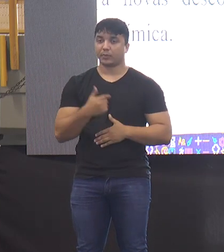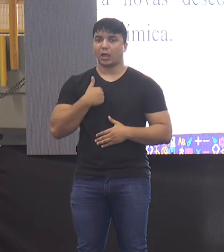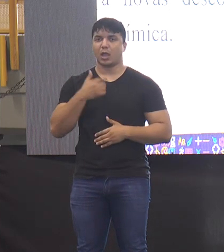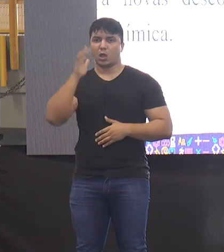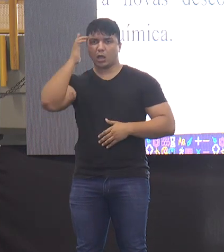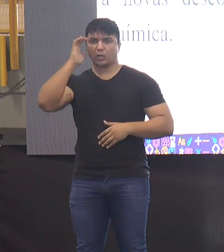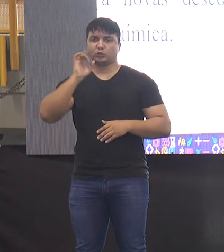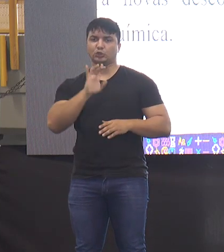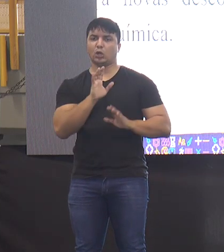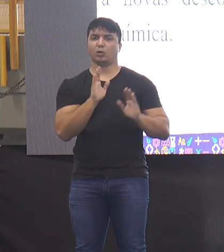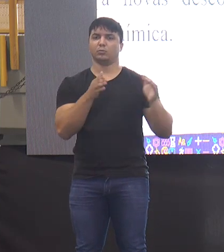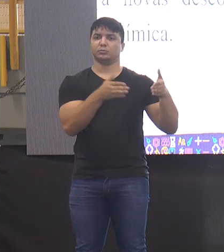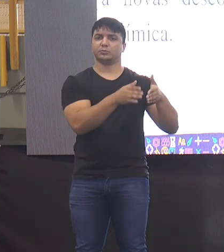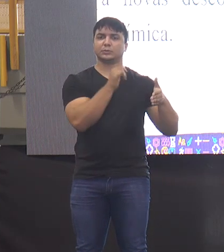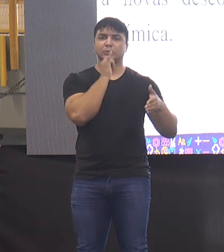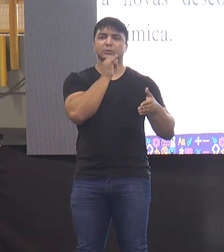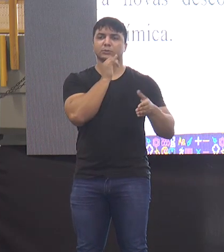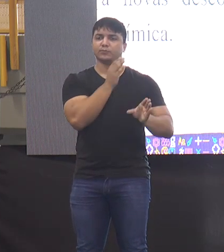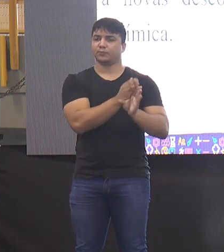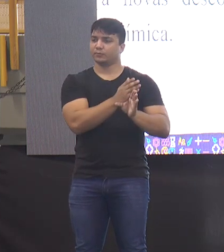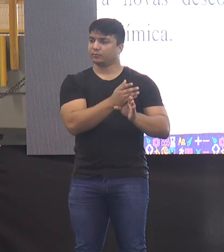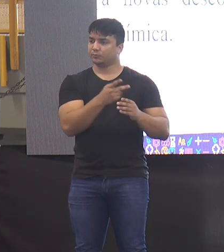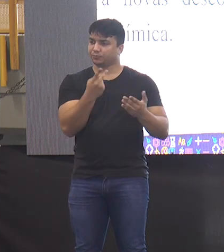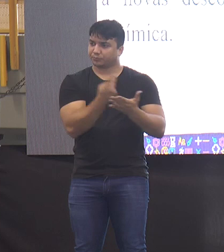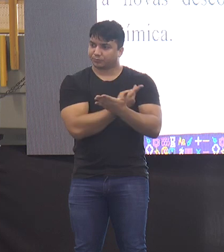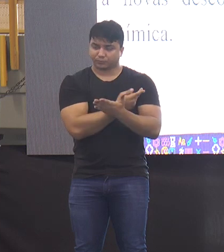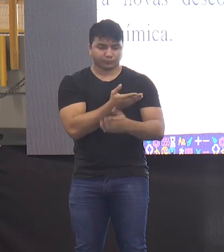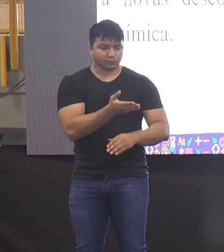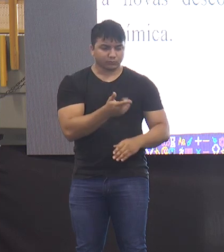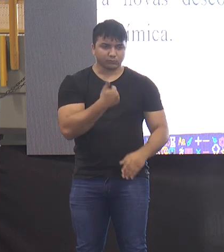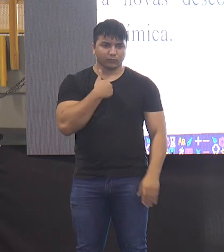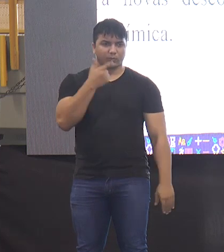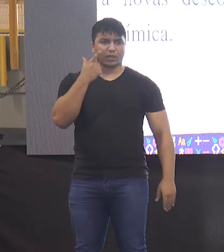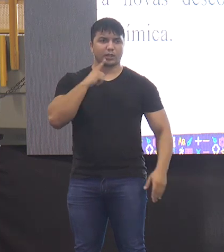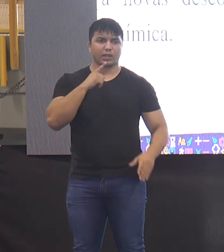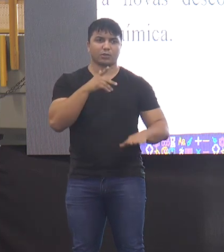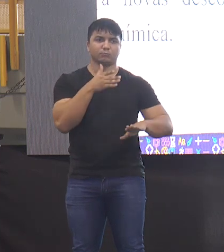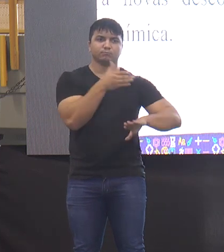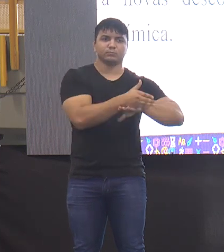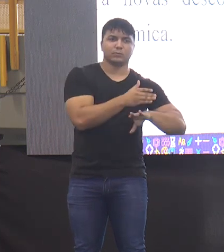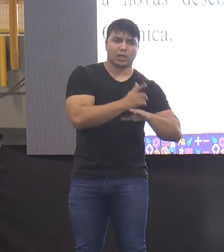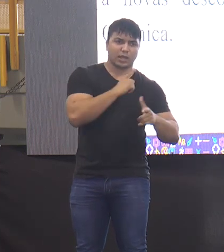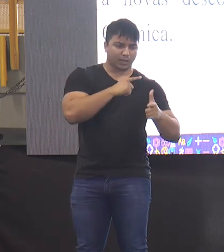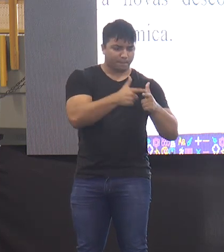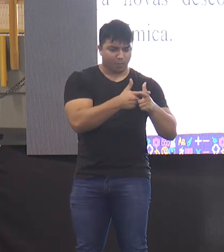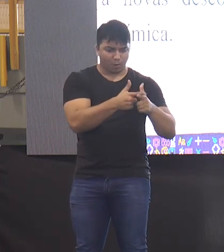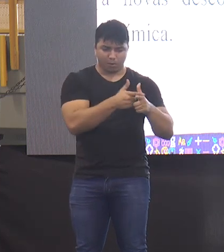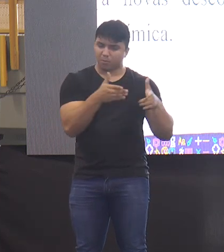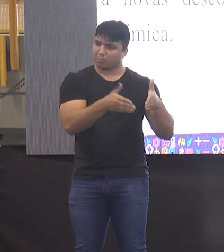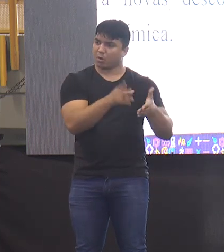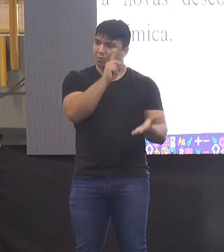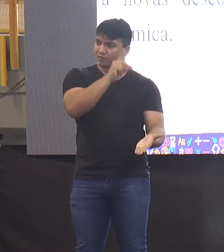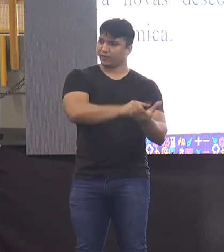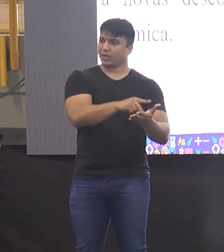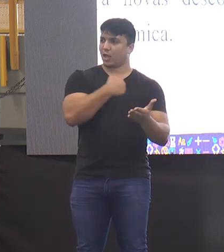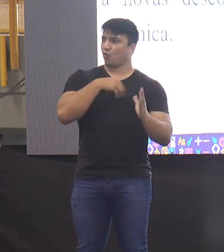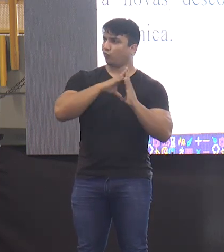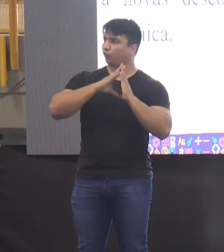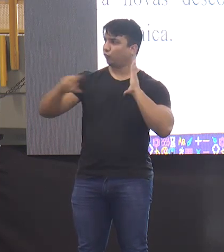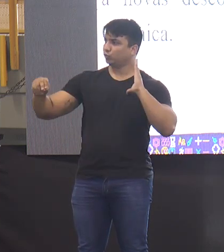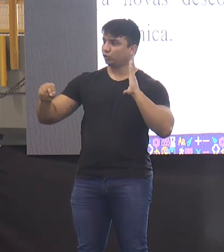Eu não posso mais, diante desse cenário, em vez de enfrentar os problemas da realidade,